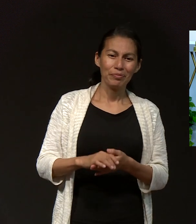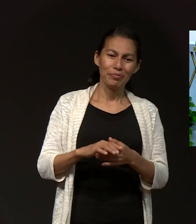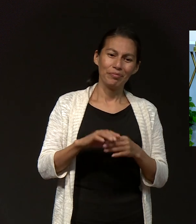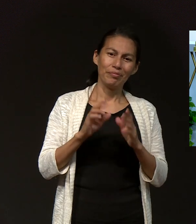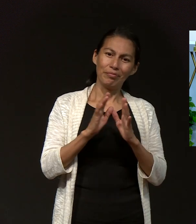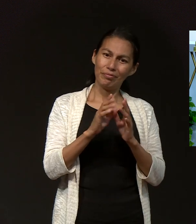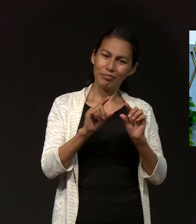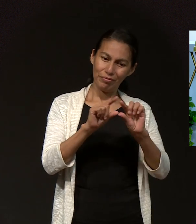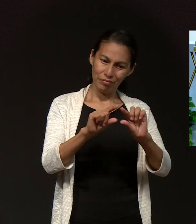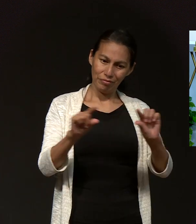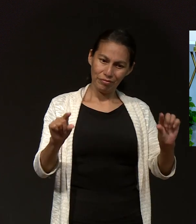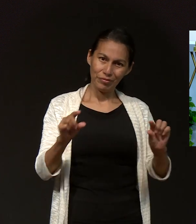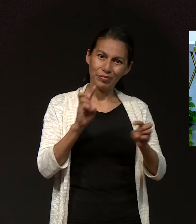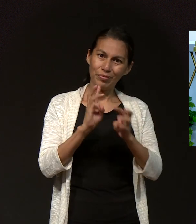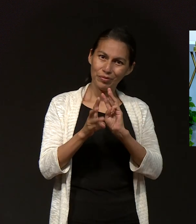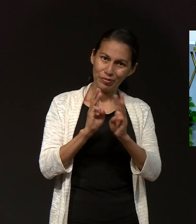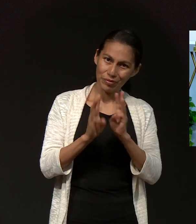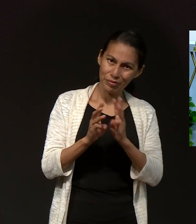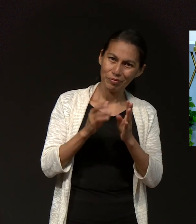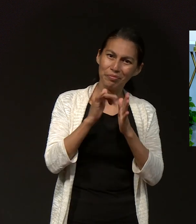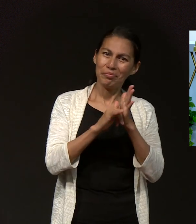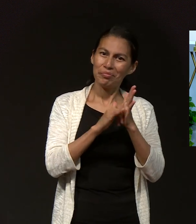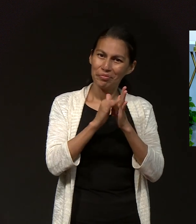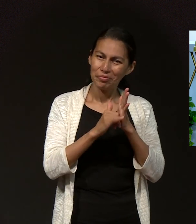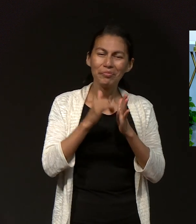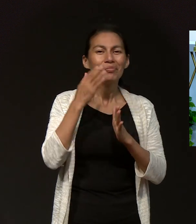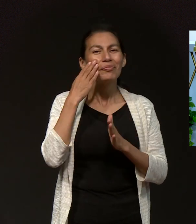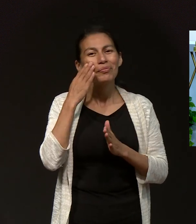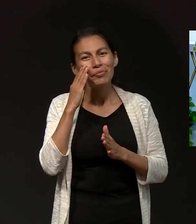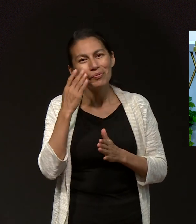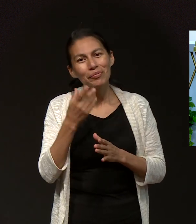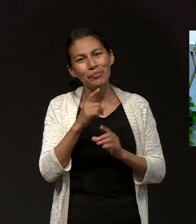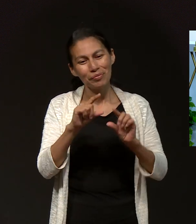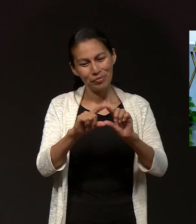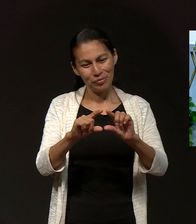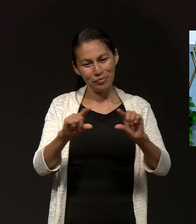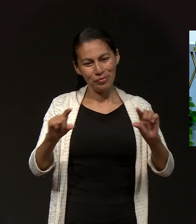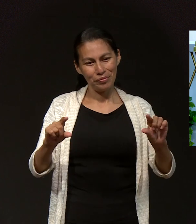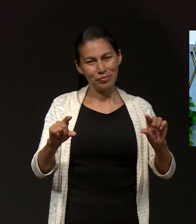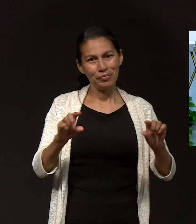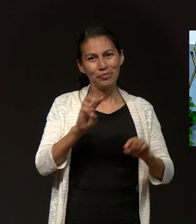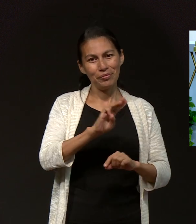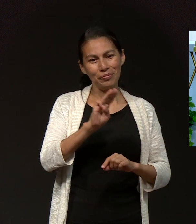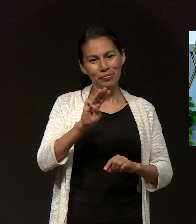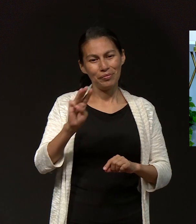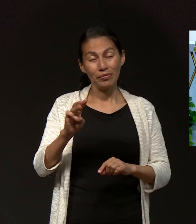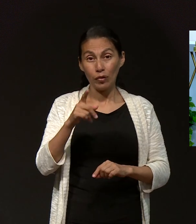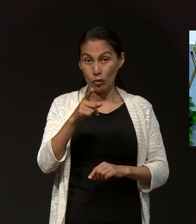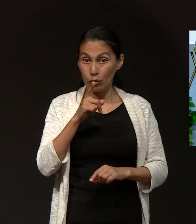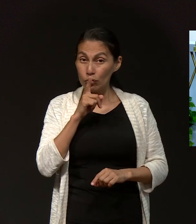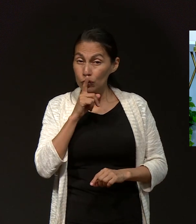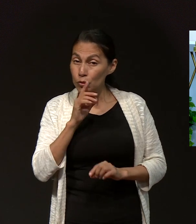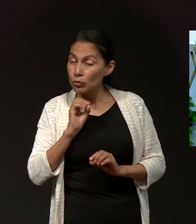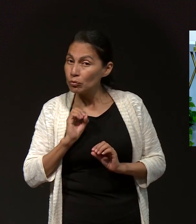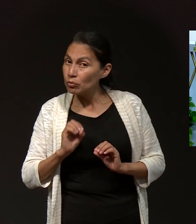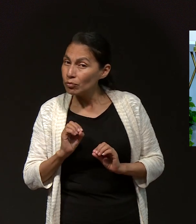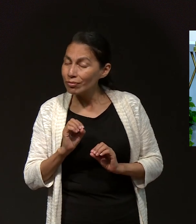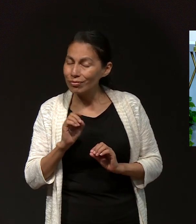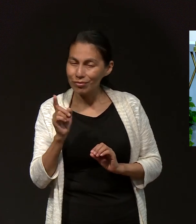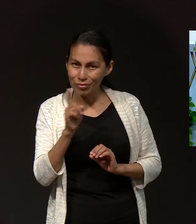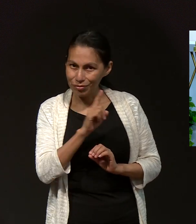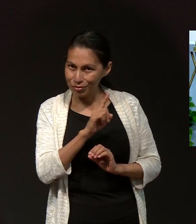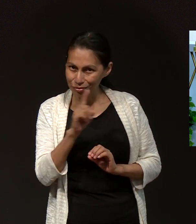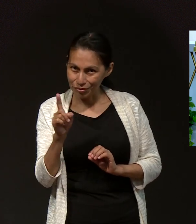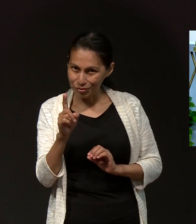pantalla. Y también sus agradecimientos. No te quedes callado. Escribe las bendiciones